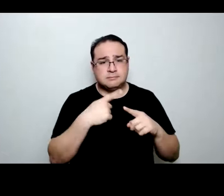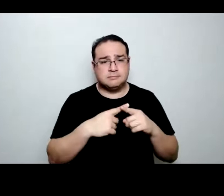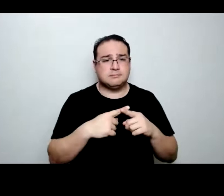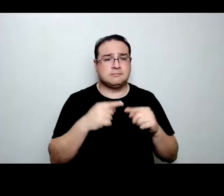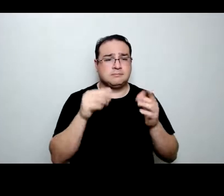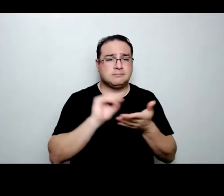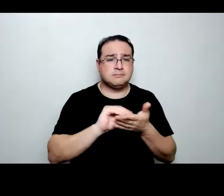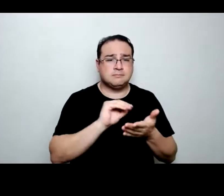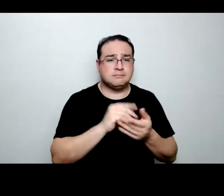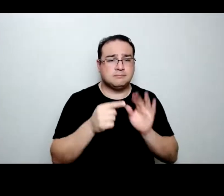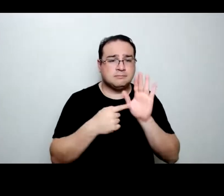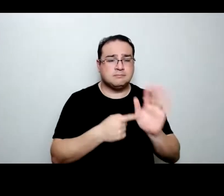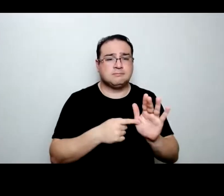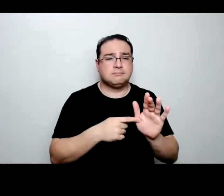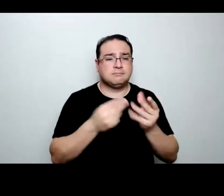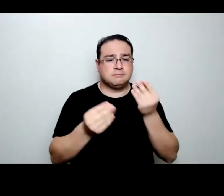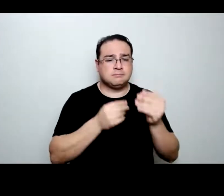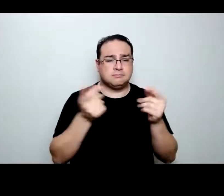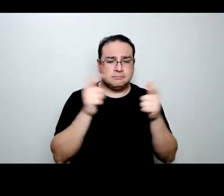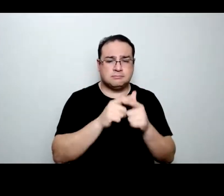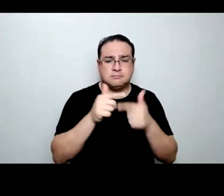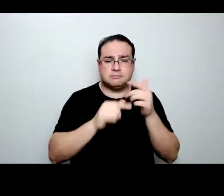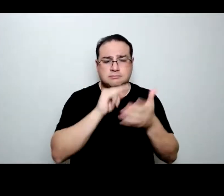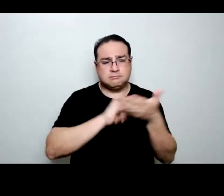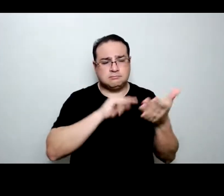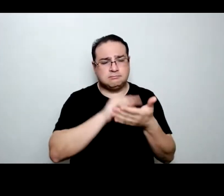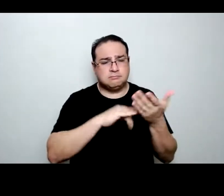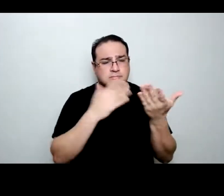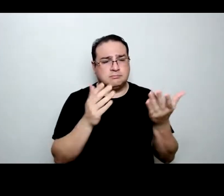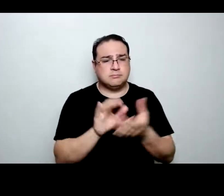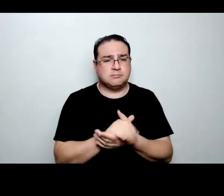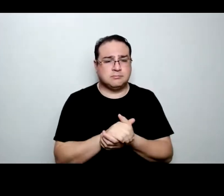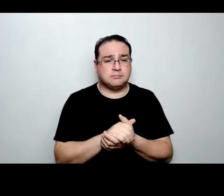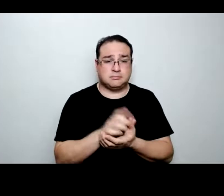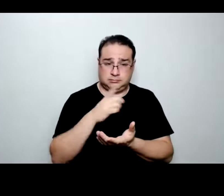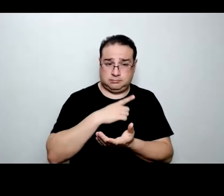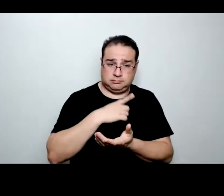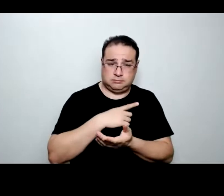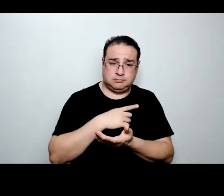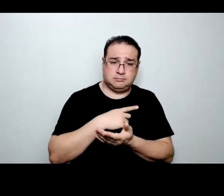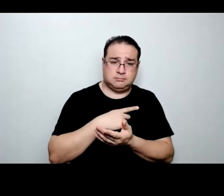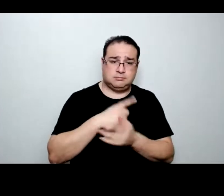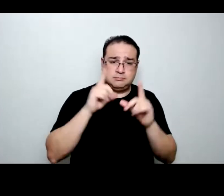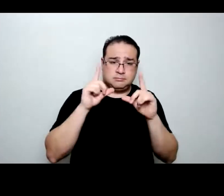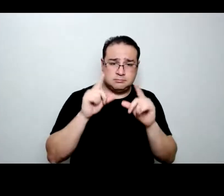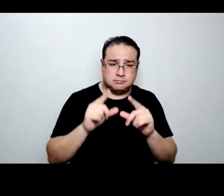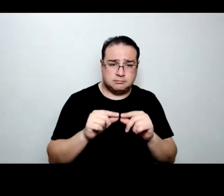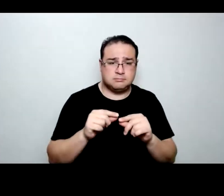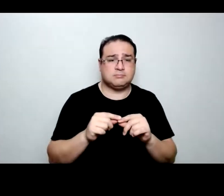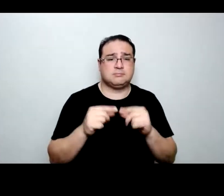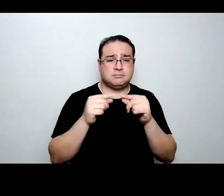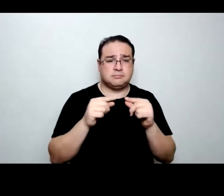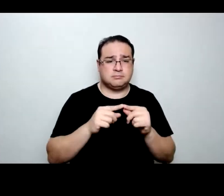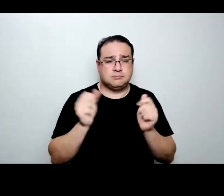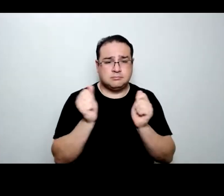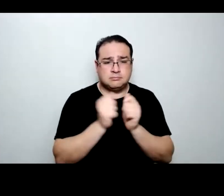qualidade bastante reduzida. Vai ser um documento que vai ter baixa interpolaridade,